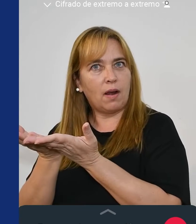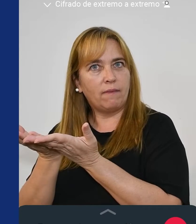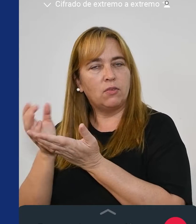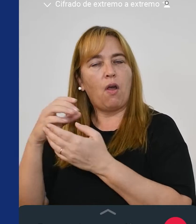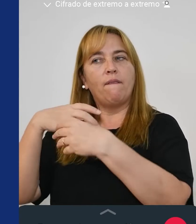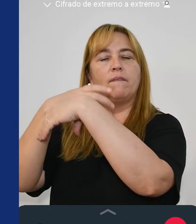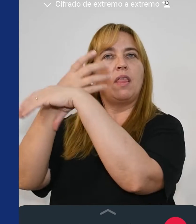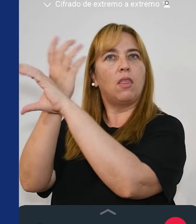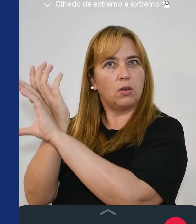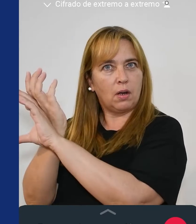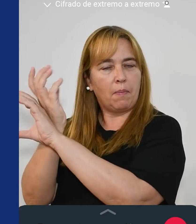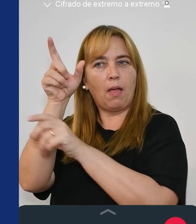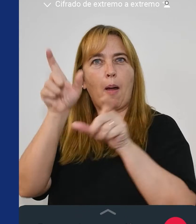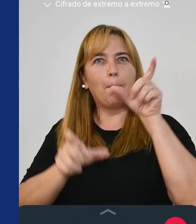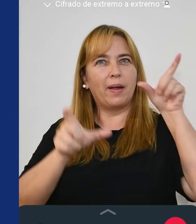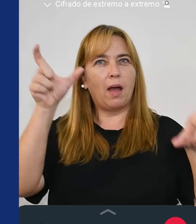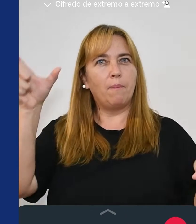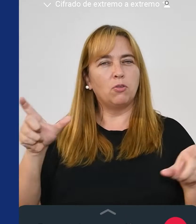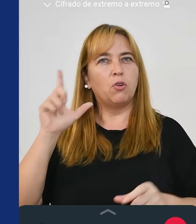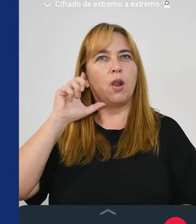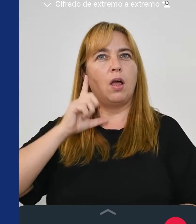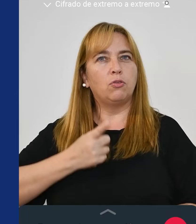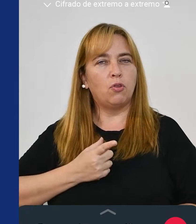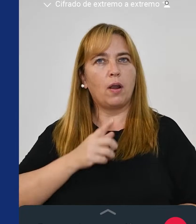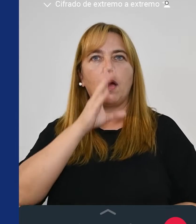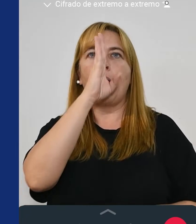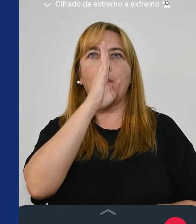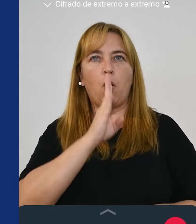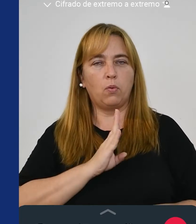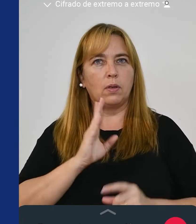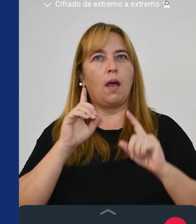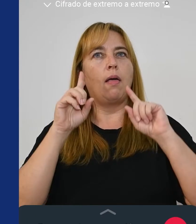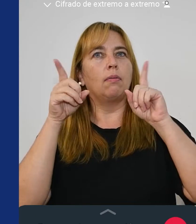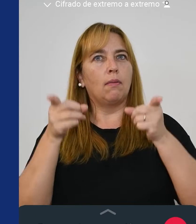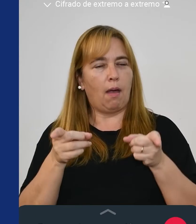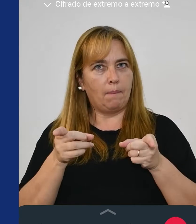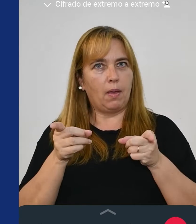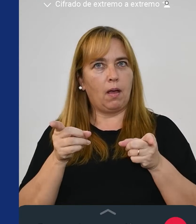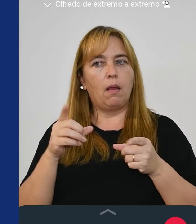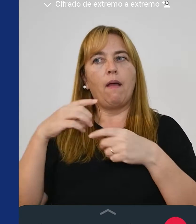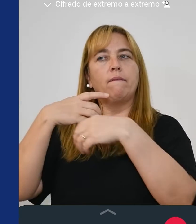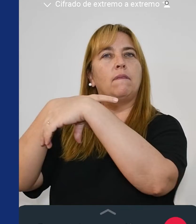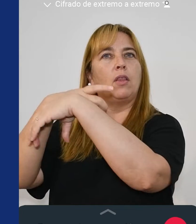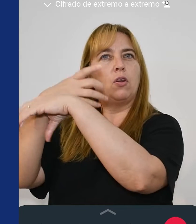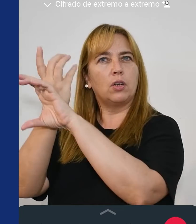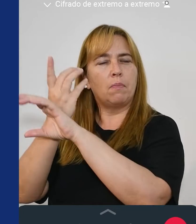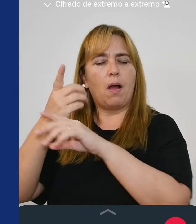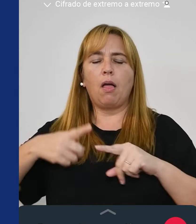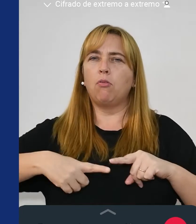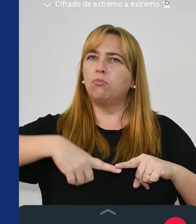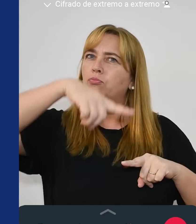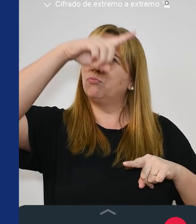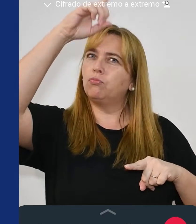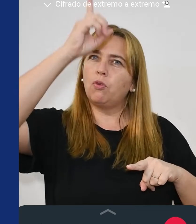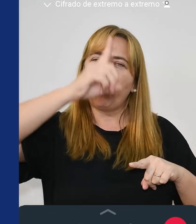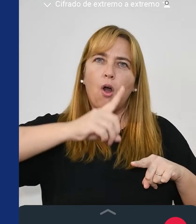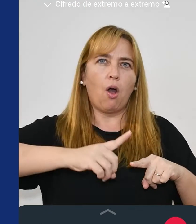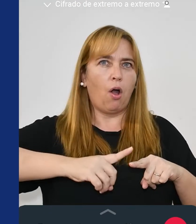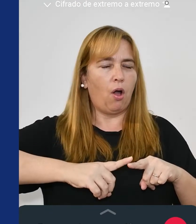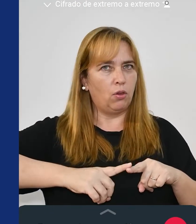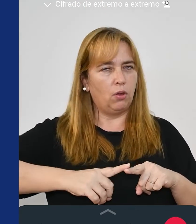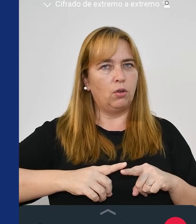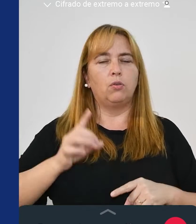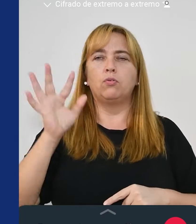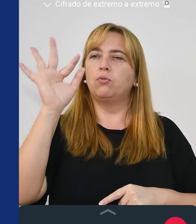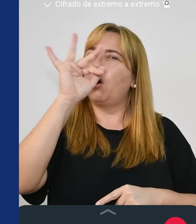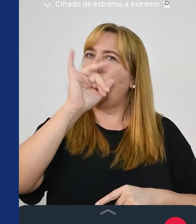presenta el servicio de videollamada para personas sordas e hipoacúsicas. Este servicio está habilitado las 24 horas